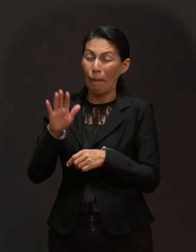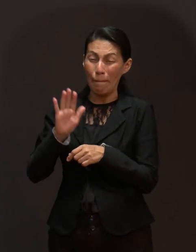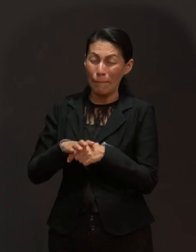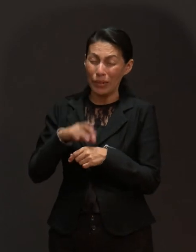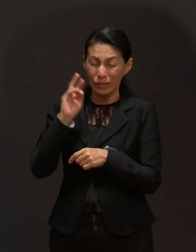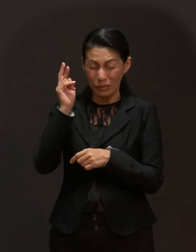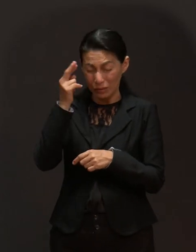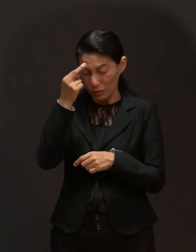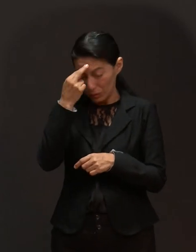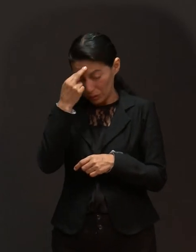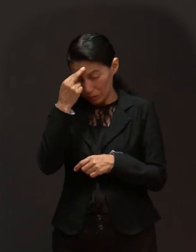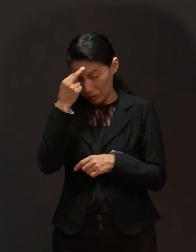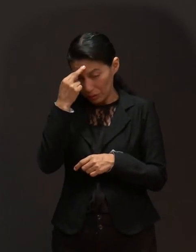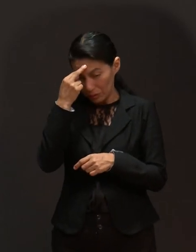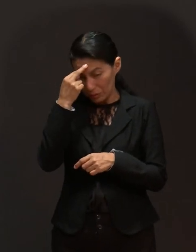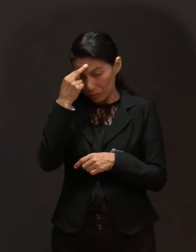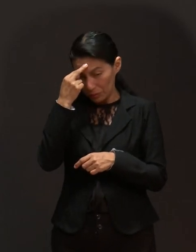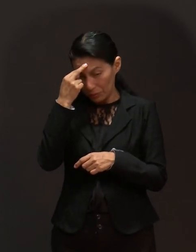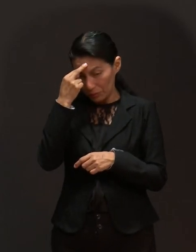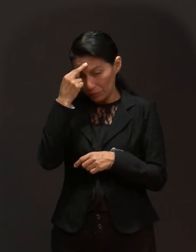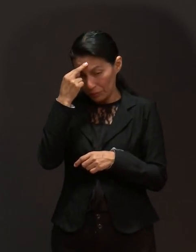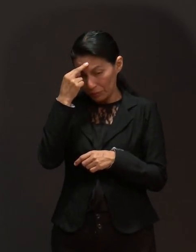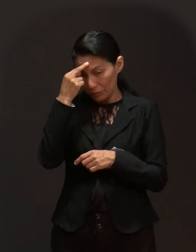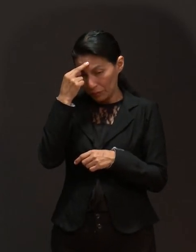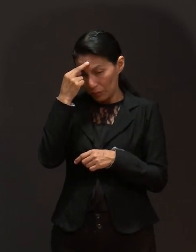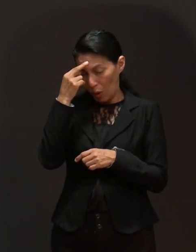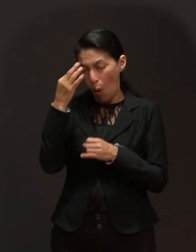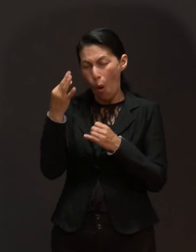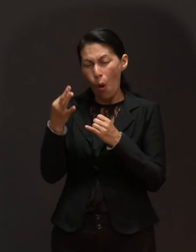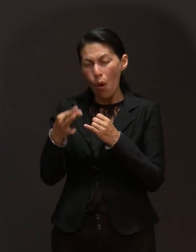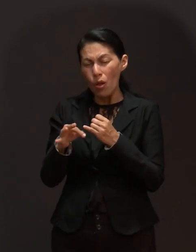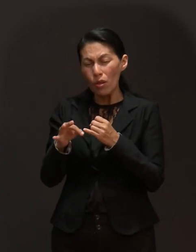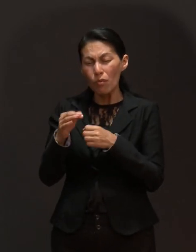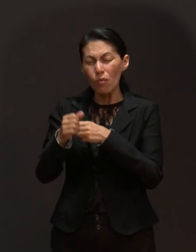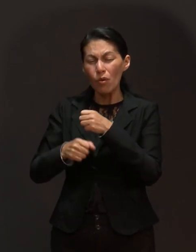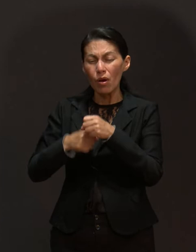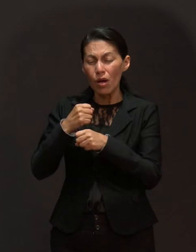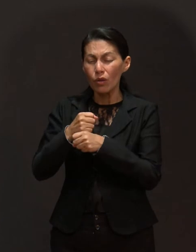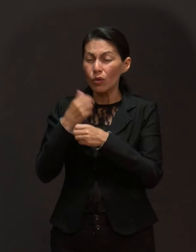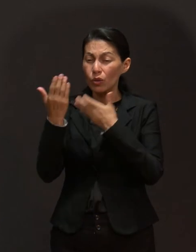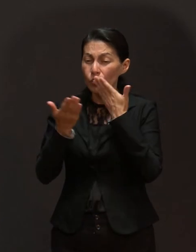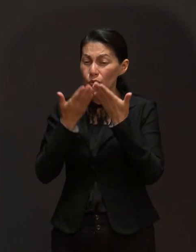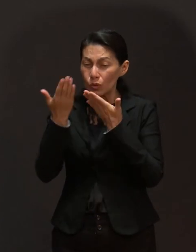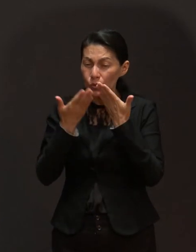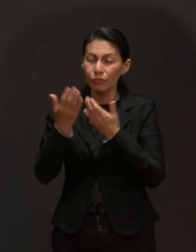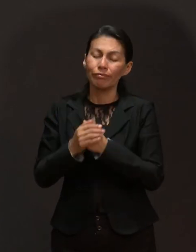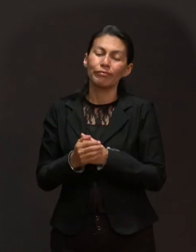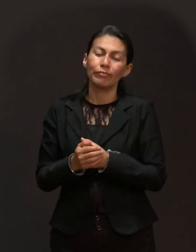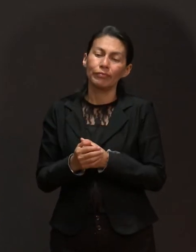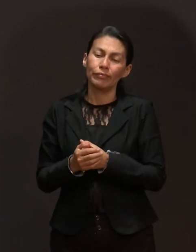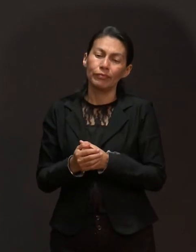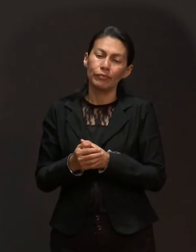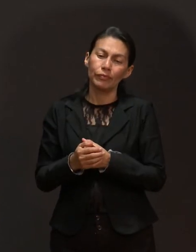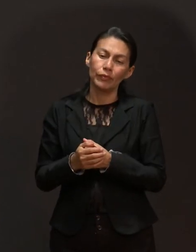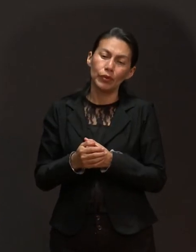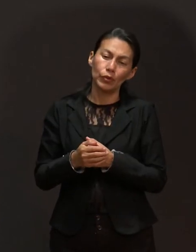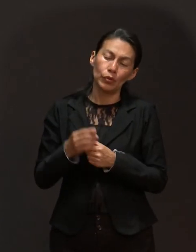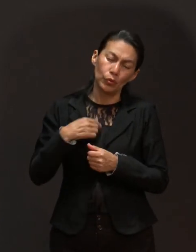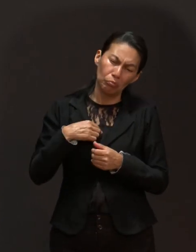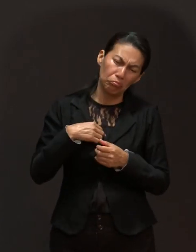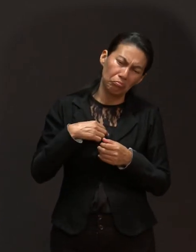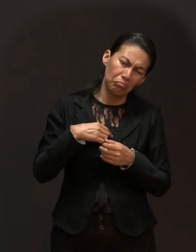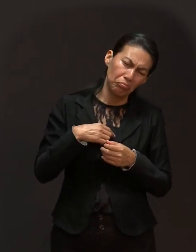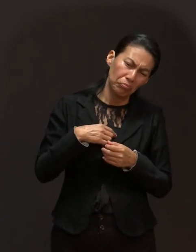más, el que más queda en mi mente grabada fue en el último año de medicina. Pues al empezar la